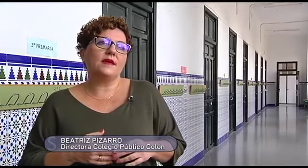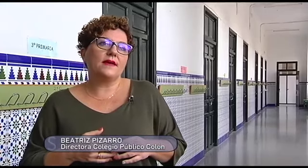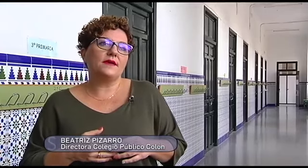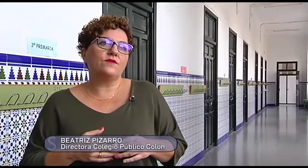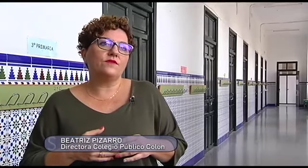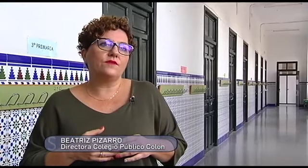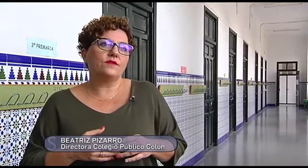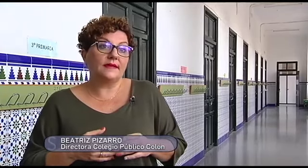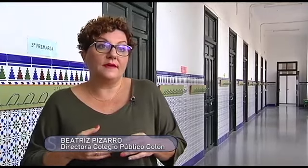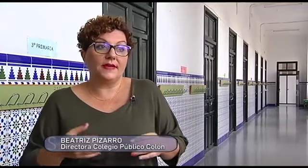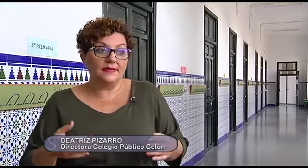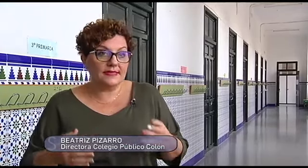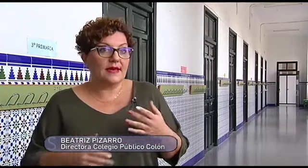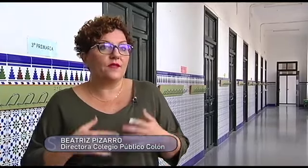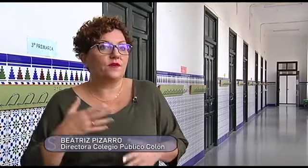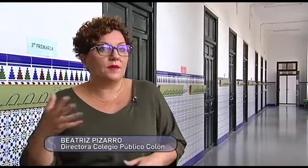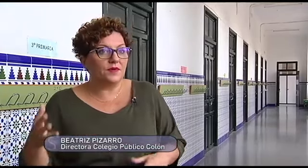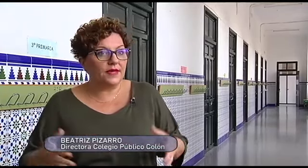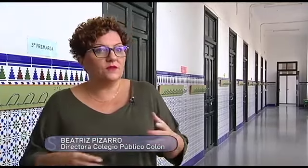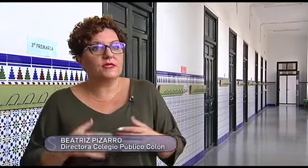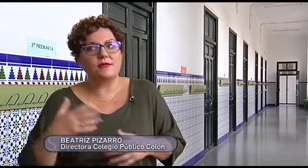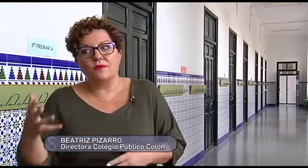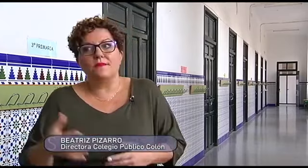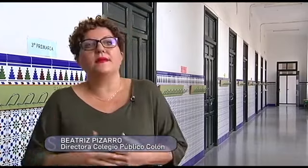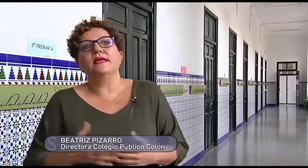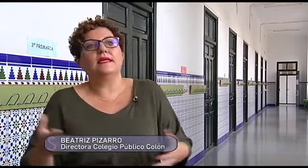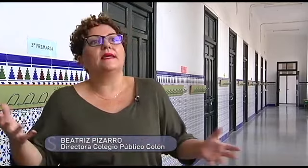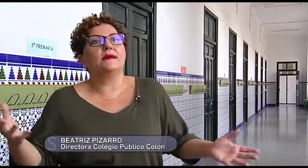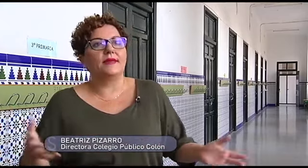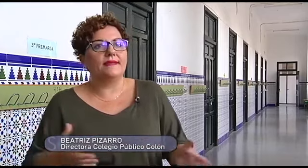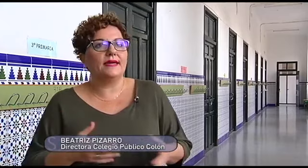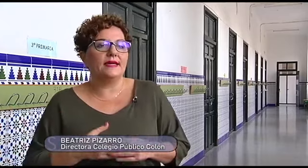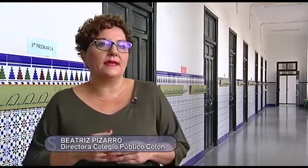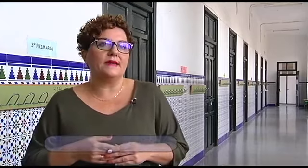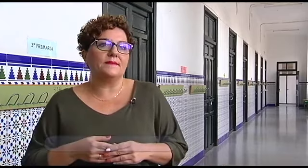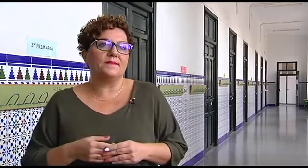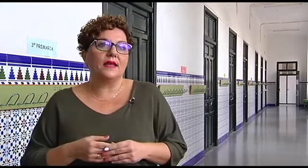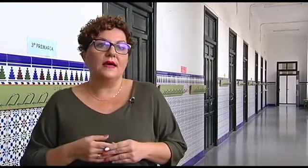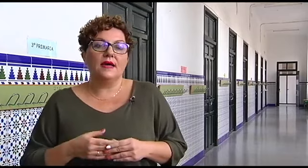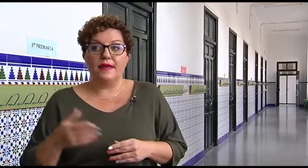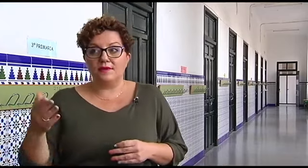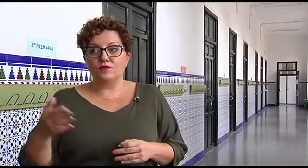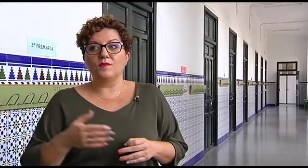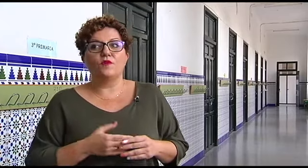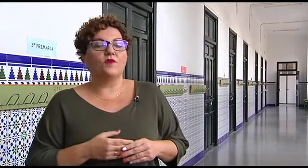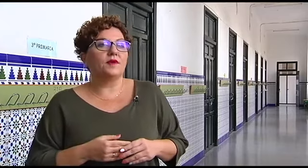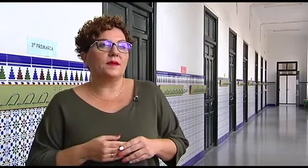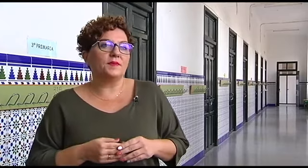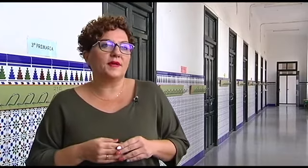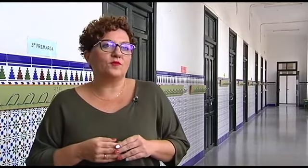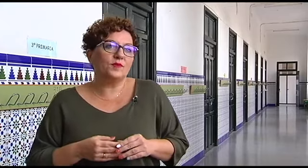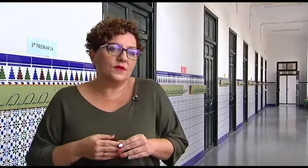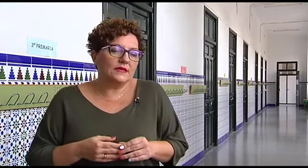llamaron que estaban interesados en el proyecto, que si podían venir y aprender. Y ayer tuvimos el primer grupo y